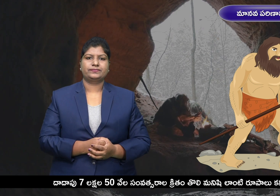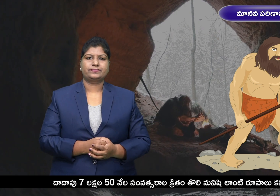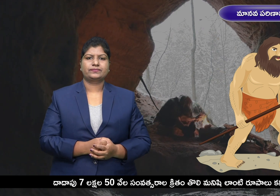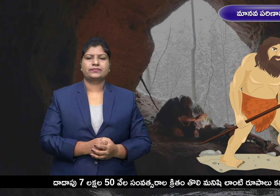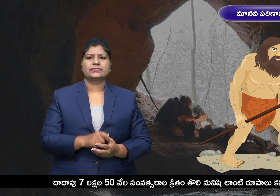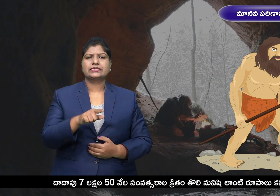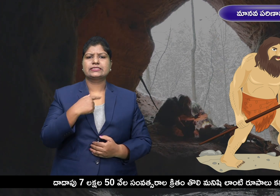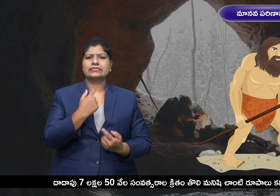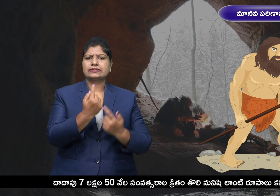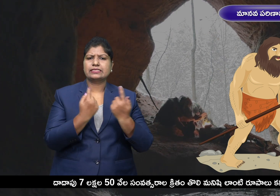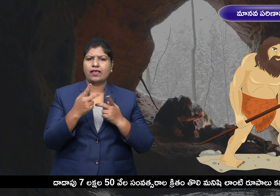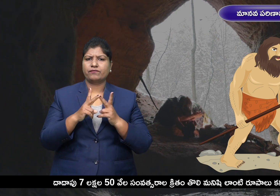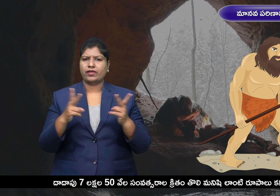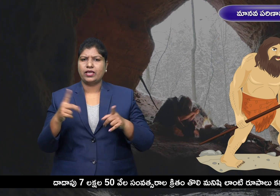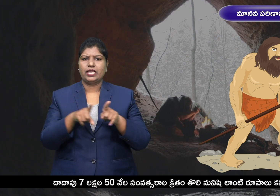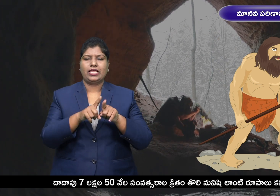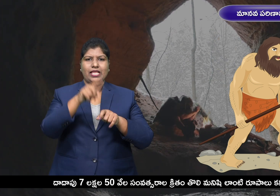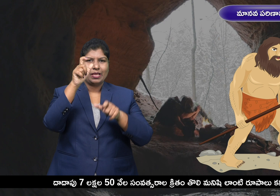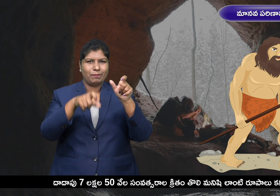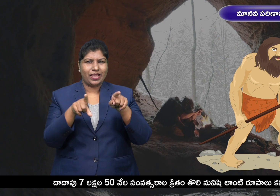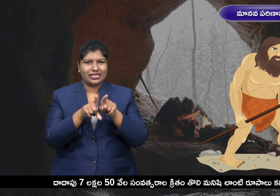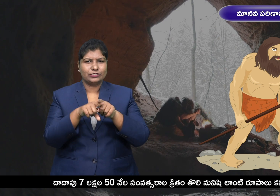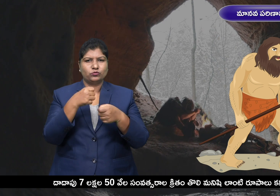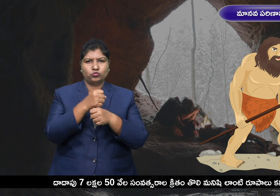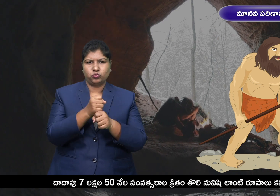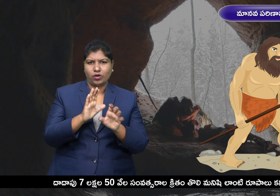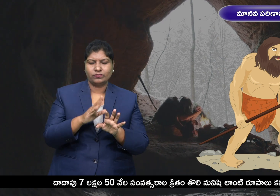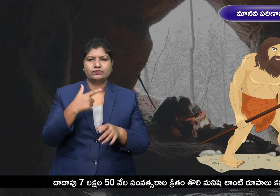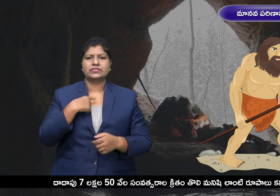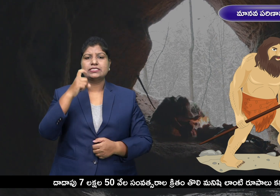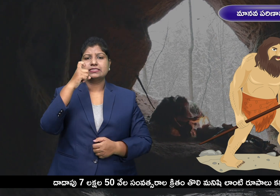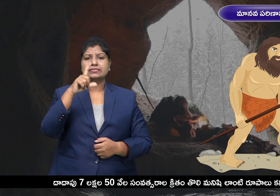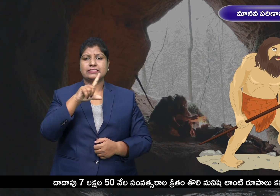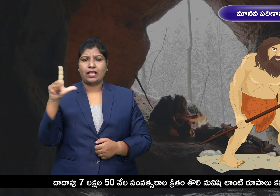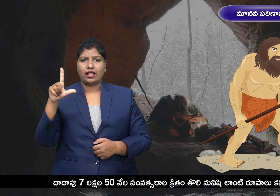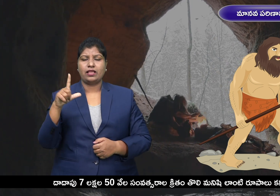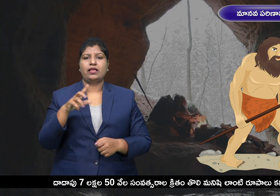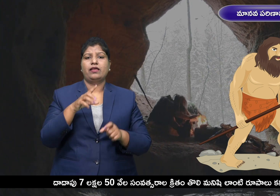దాదాపు 7,50,000 సంవత్సరాల క్రితం తొలి మనిషిలాంటి రూపాలు కనిపించాయి.